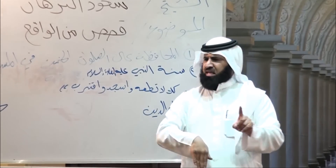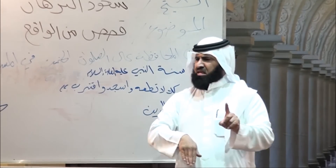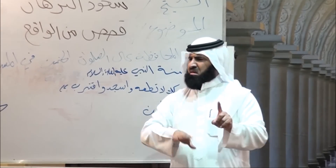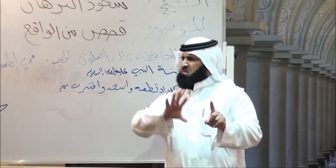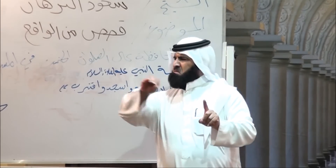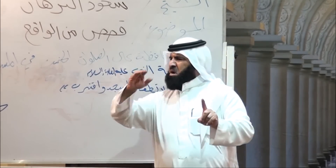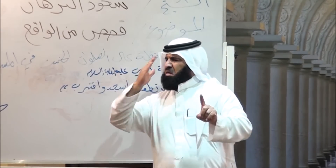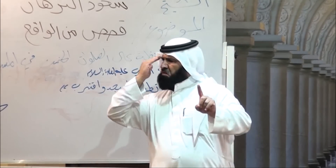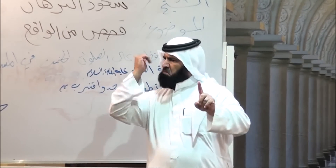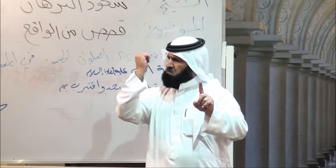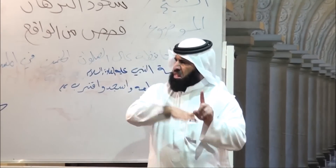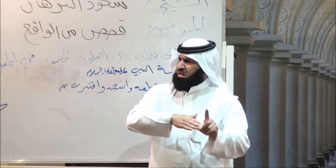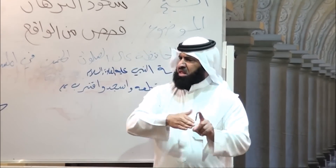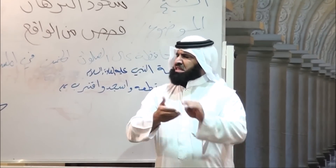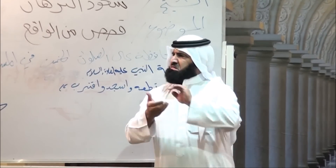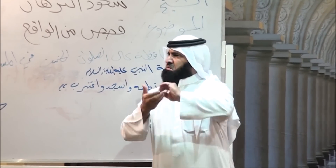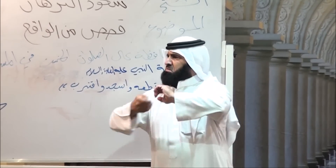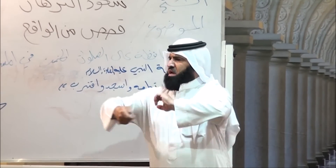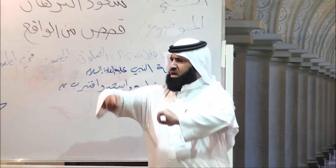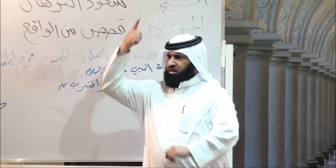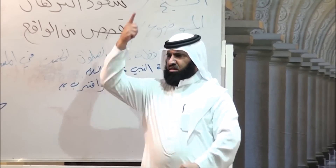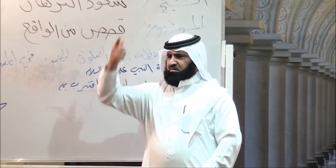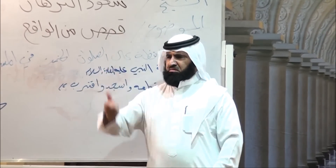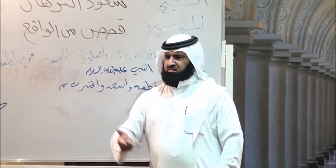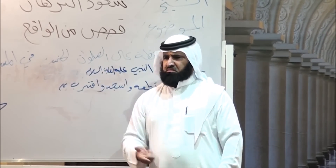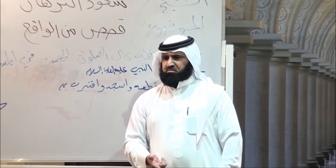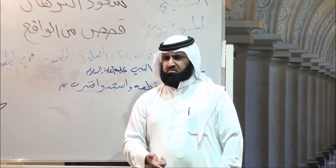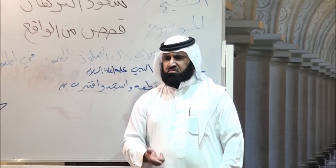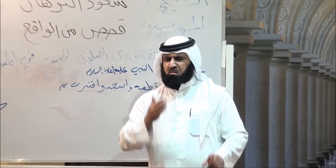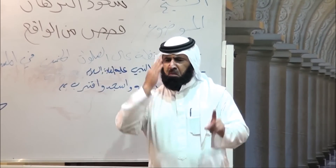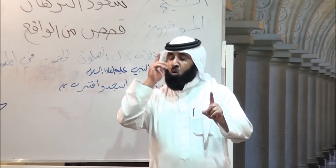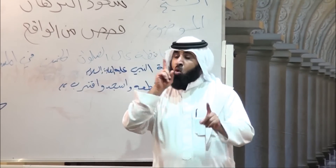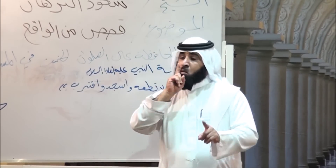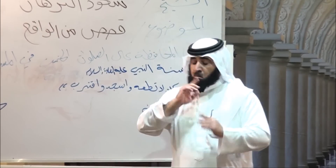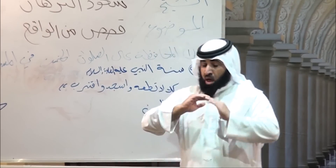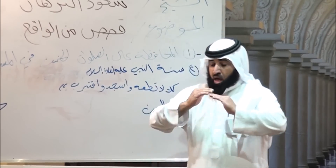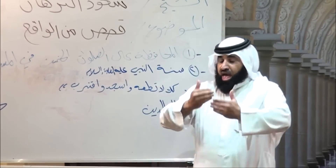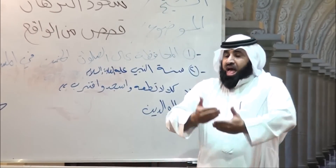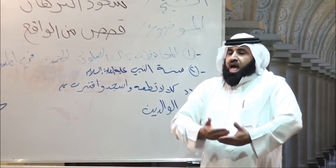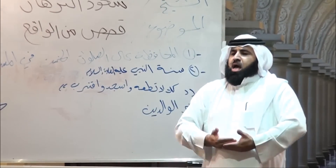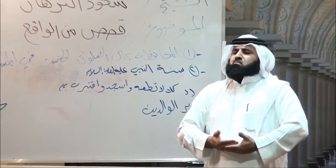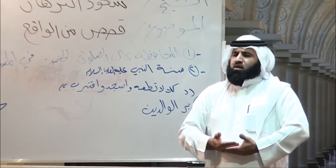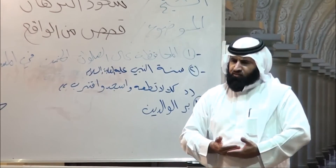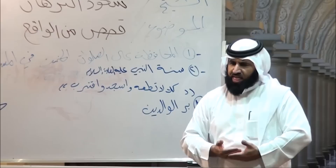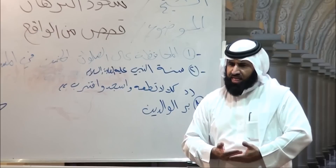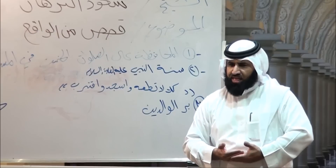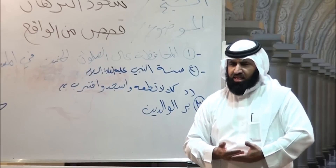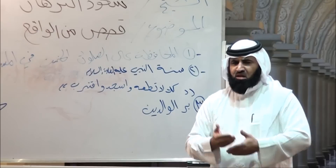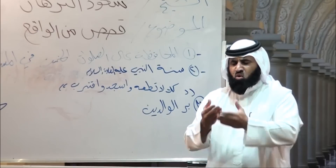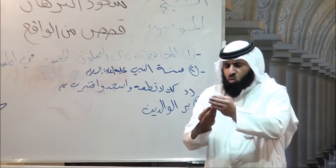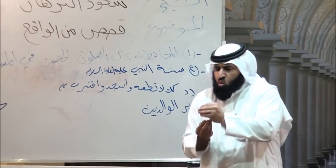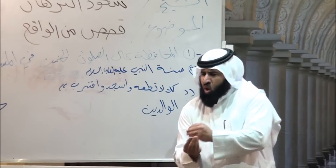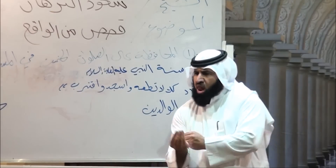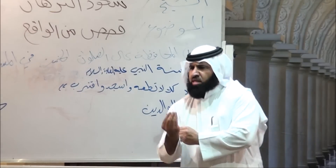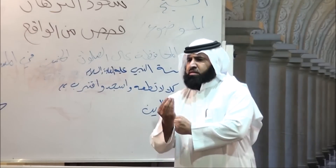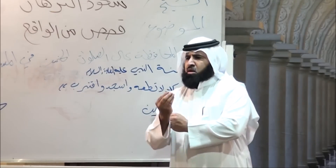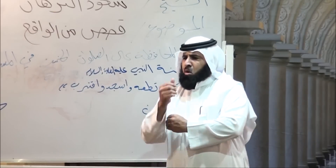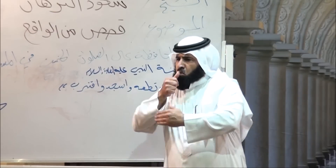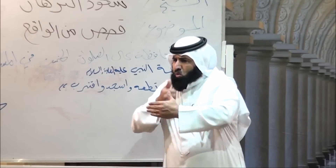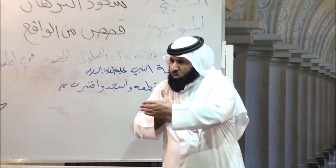بلا مقابل بلا مال حملت ووضعت